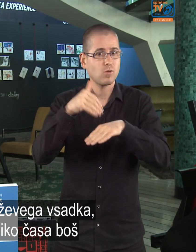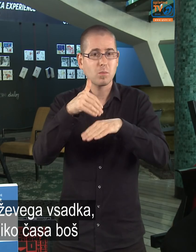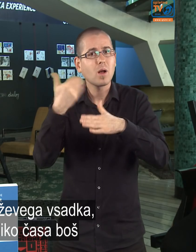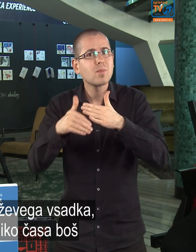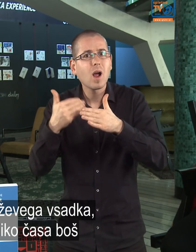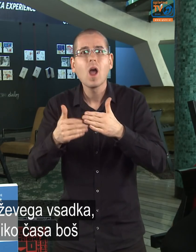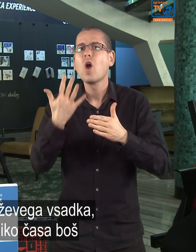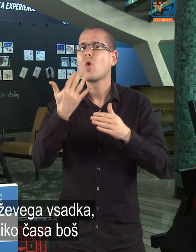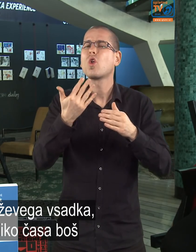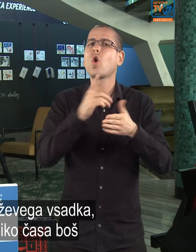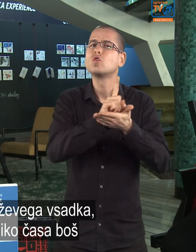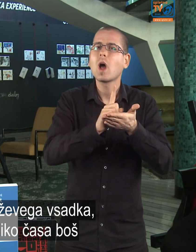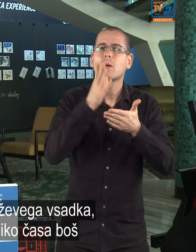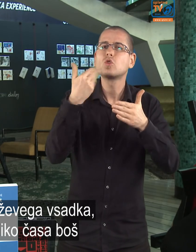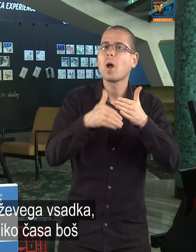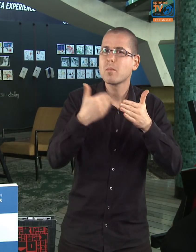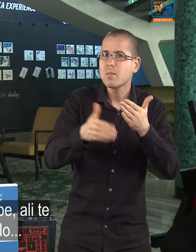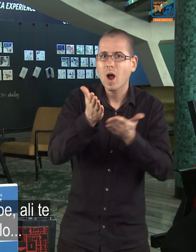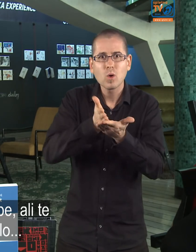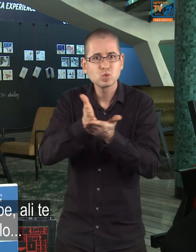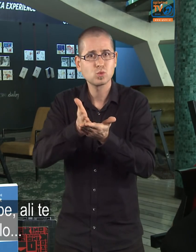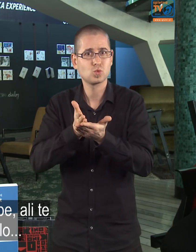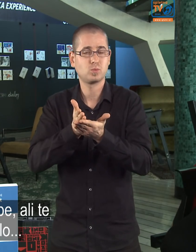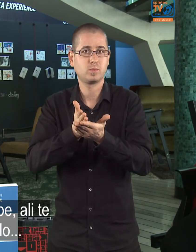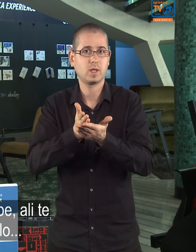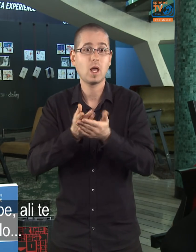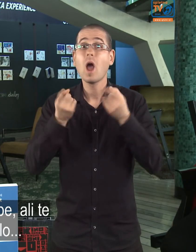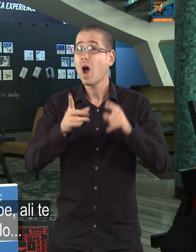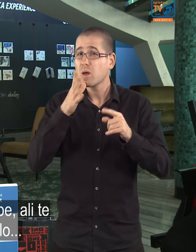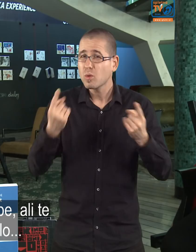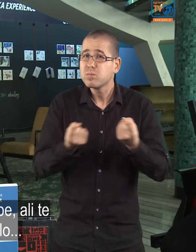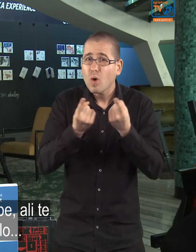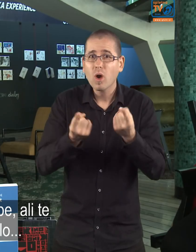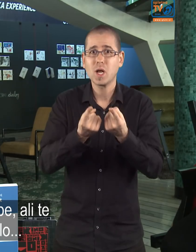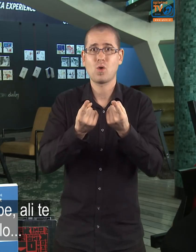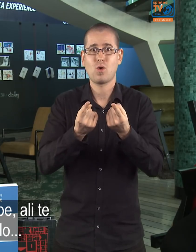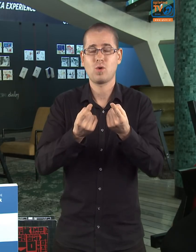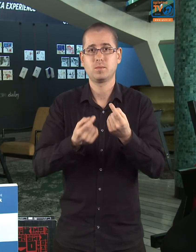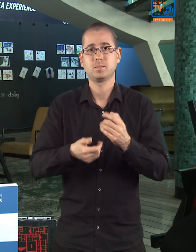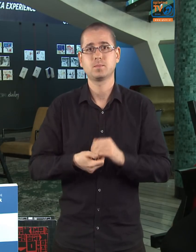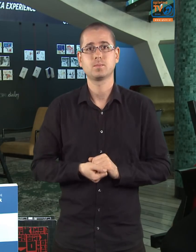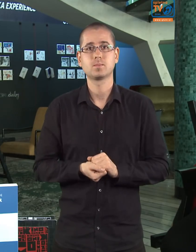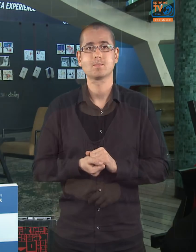boš odsoten iz službe, kaj se ima, te bo kaj bolelo.